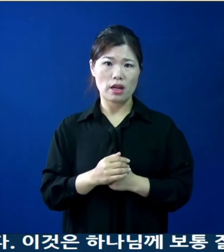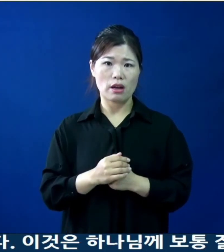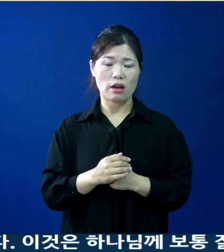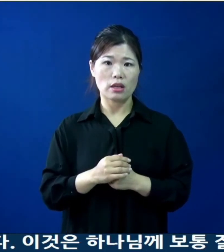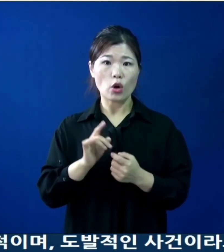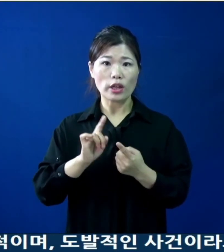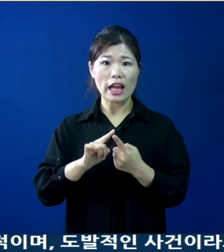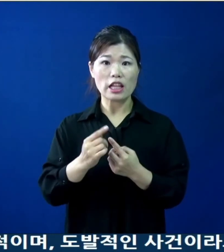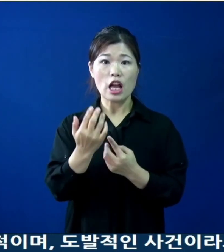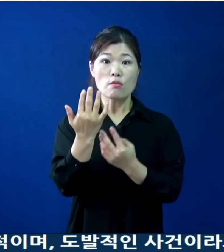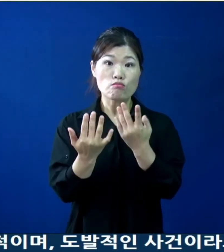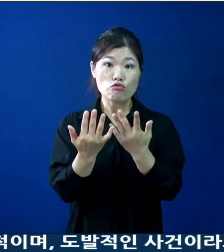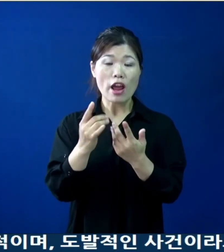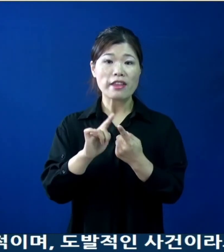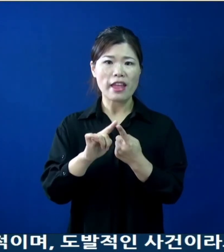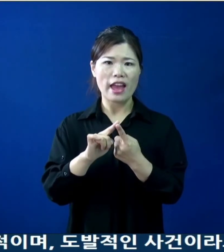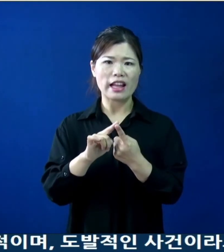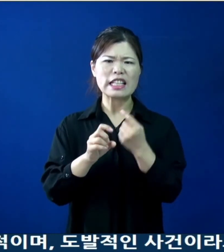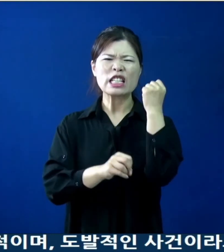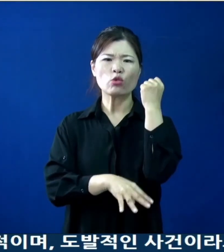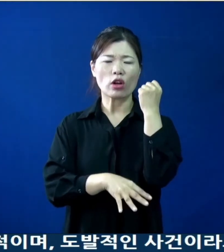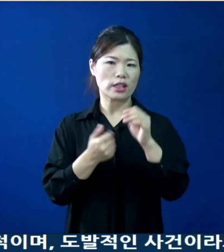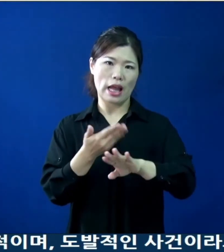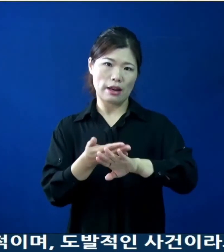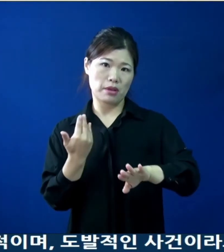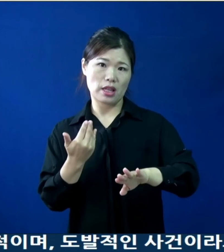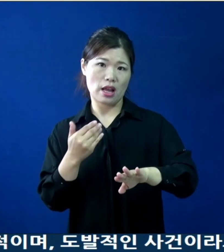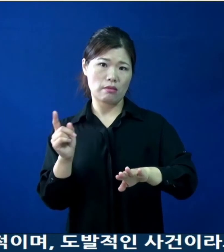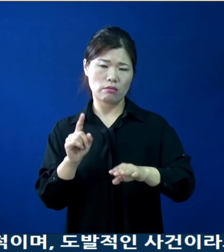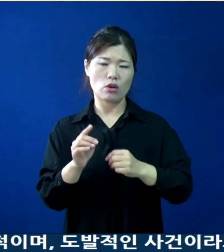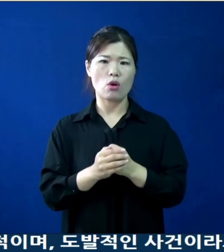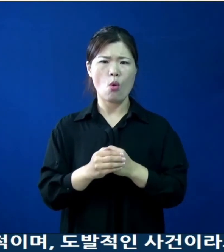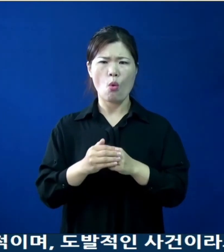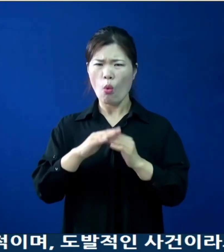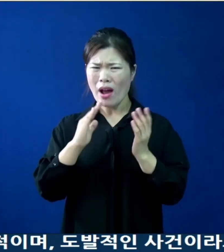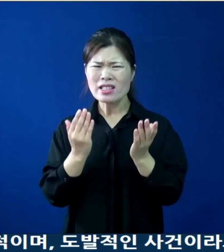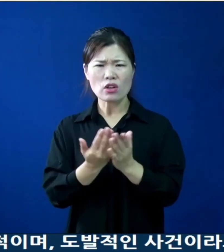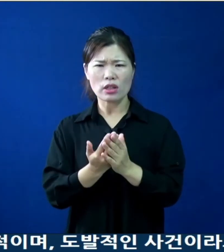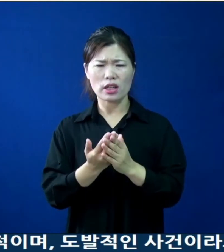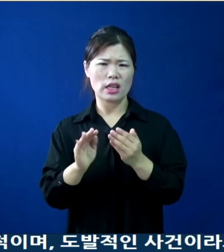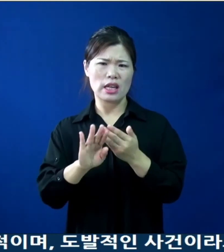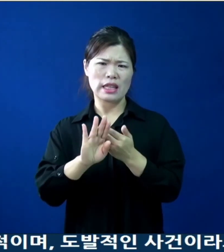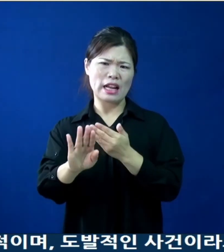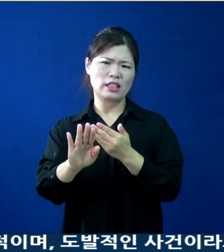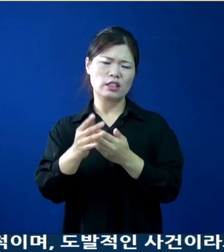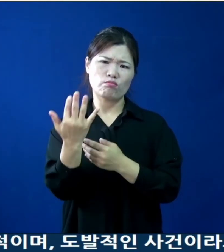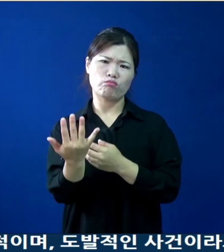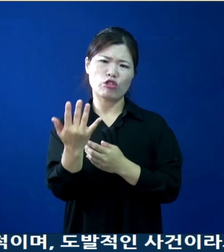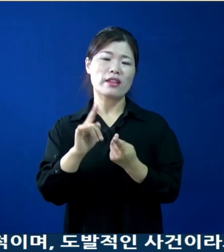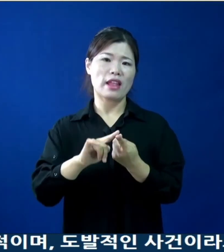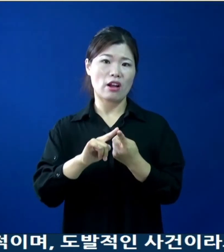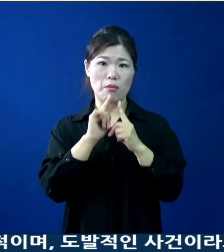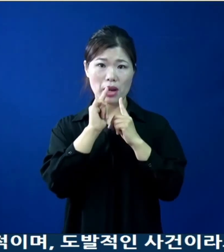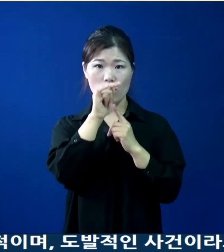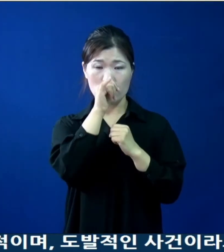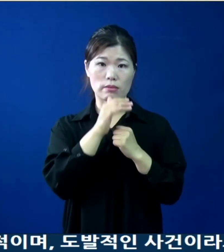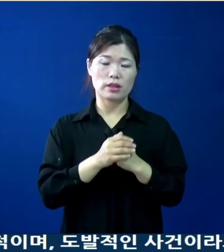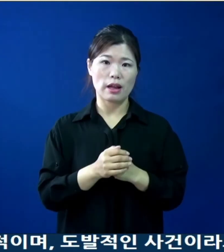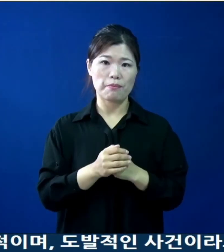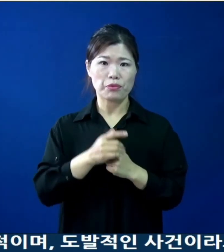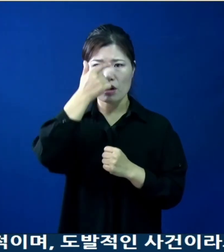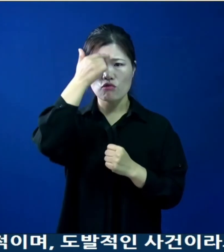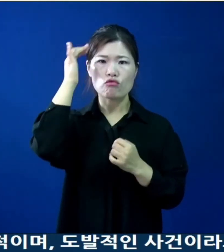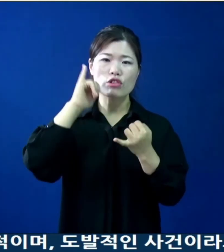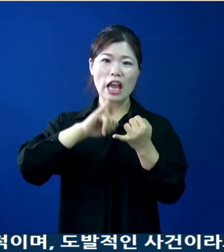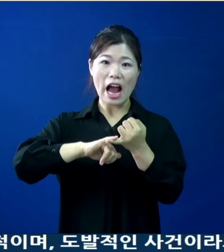이 불의 근원이 다른, 성격이 전혀 다른 불을 사용했다 이렇게 되어 있는데, 다른 불에 관한 이 구약